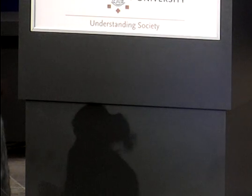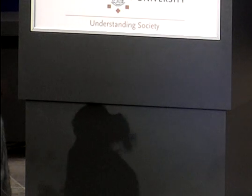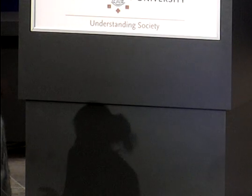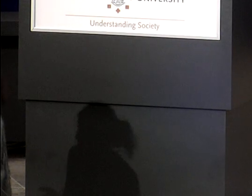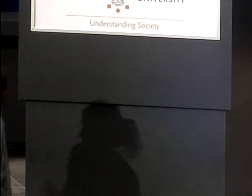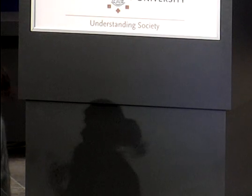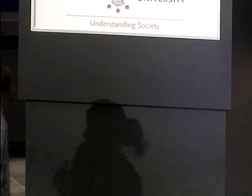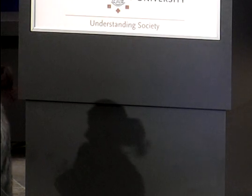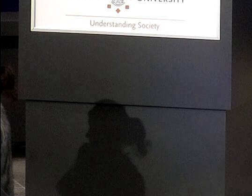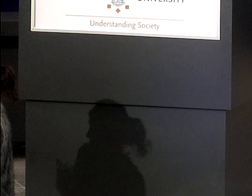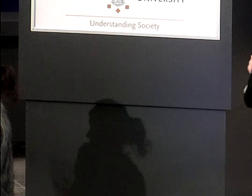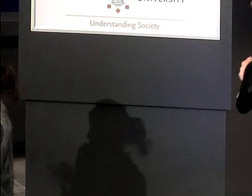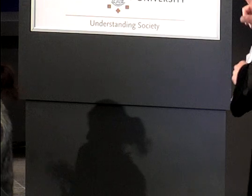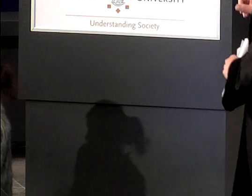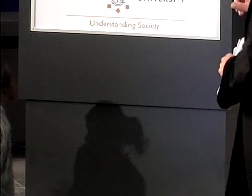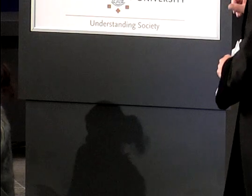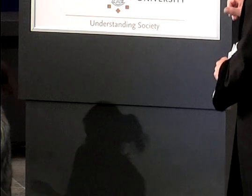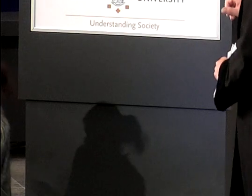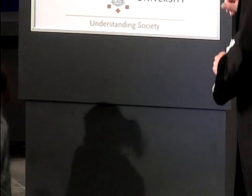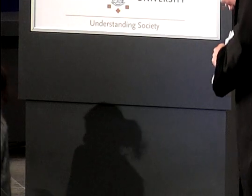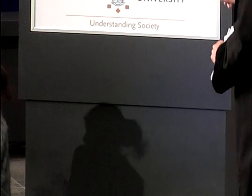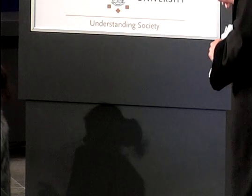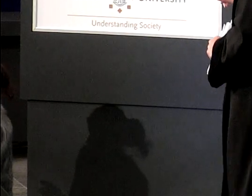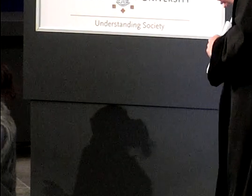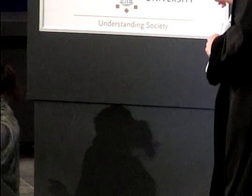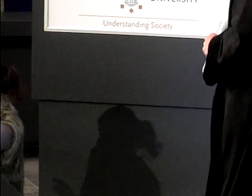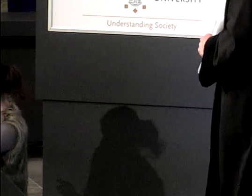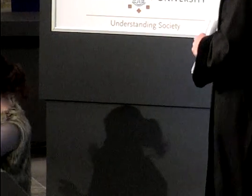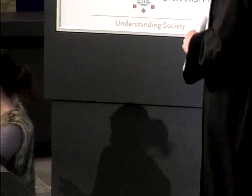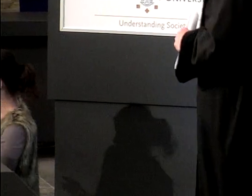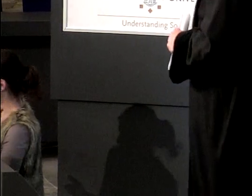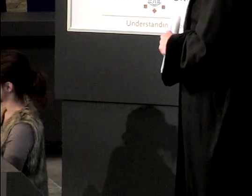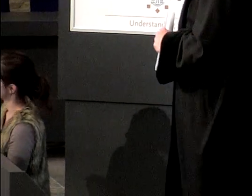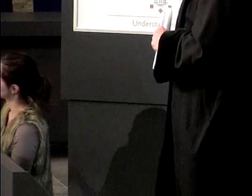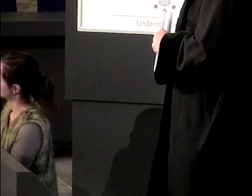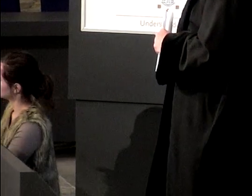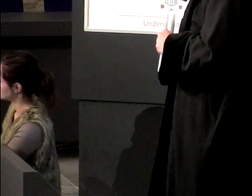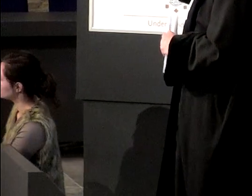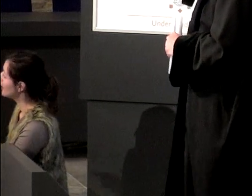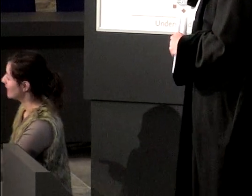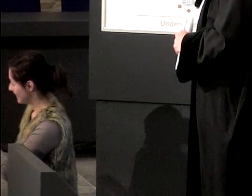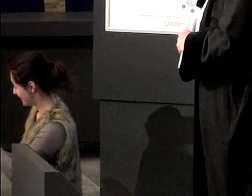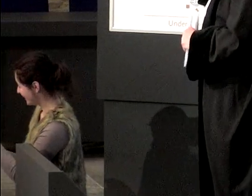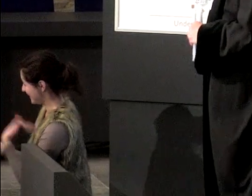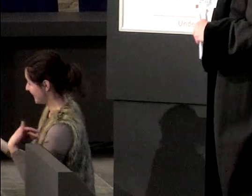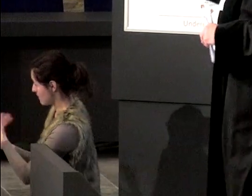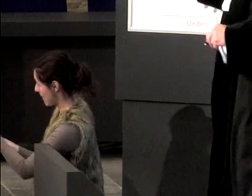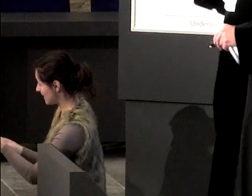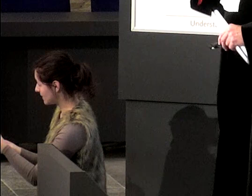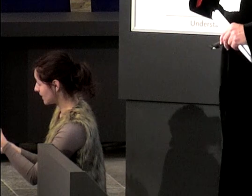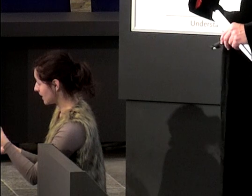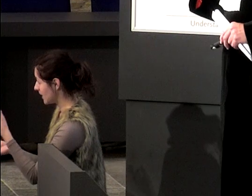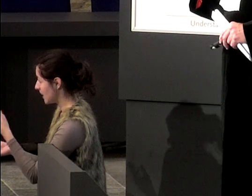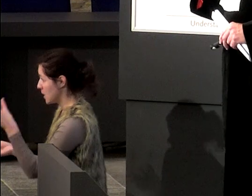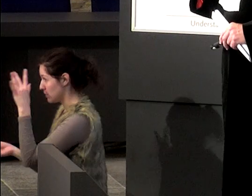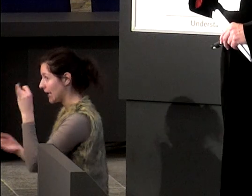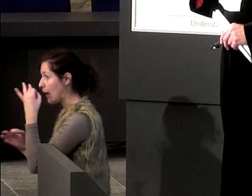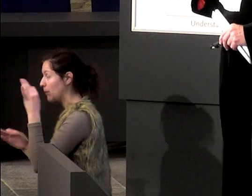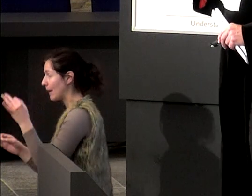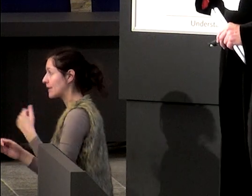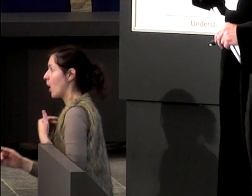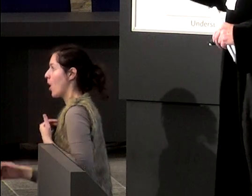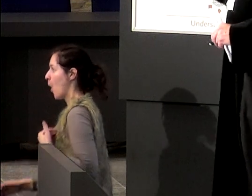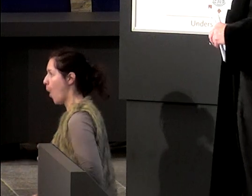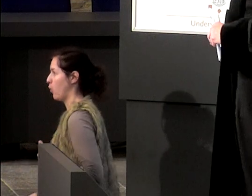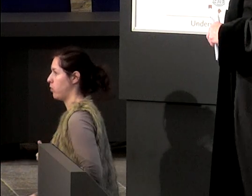die een bekeuring gekregen hebben van een agent, dat die meer leren van het feit dat ze die bekeuring gekregen hebben,